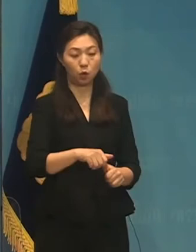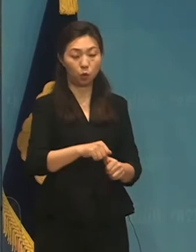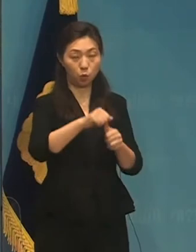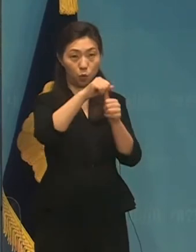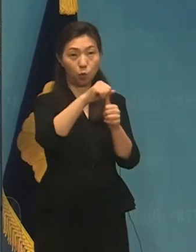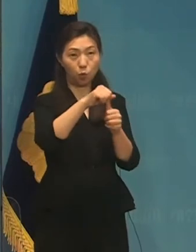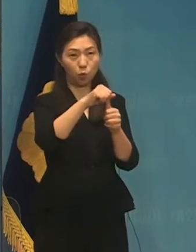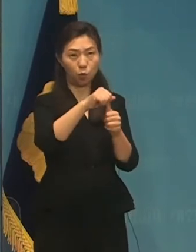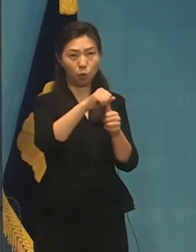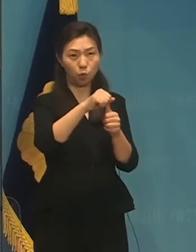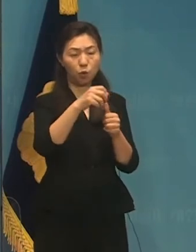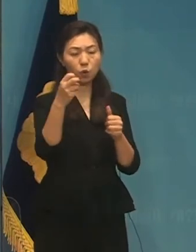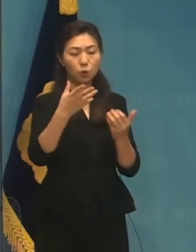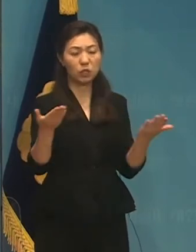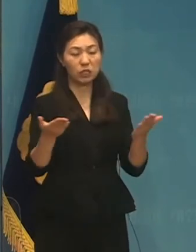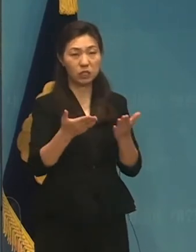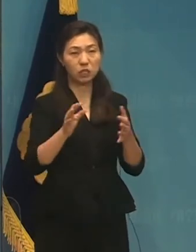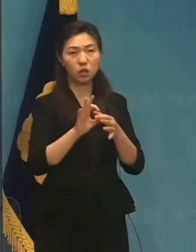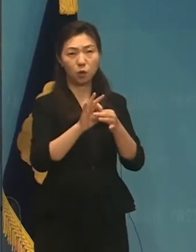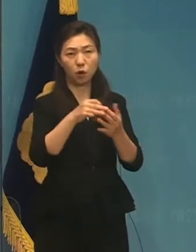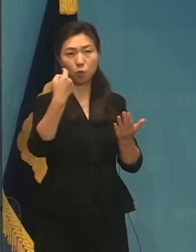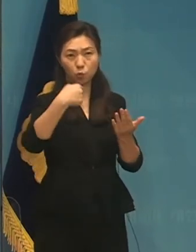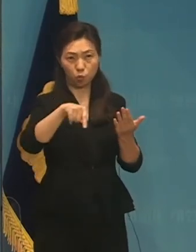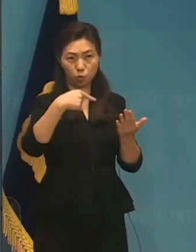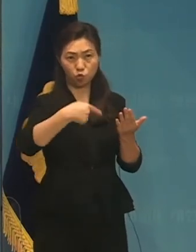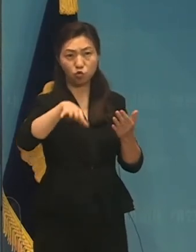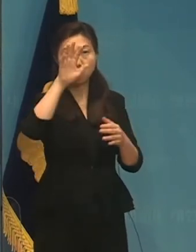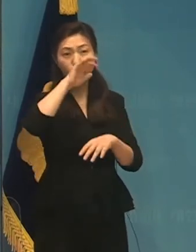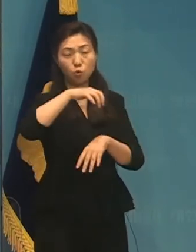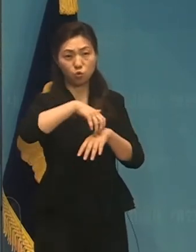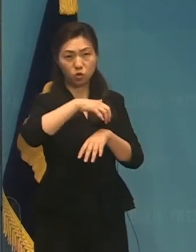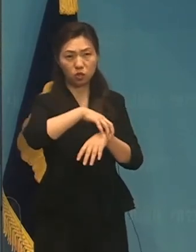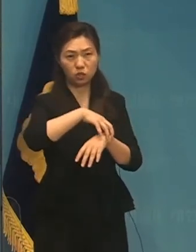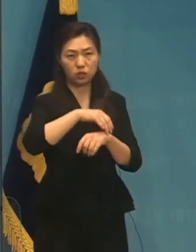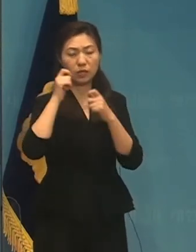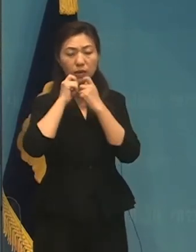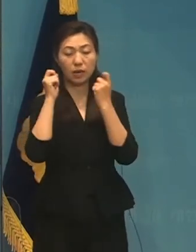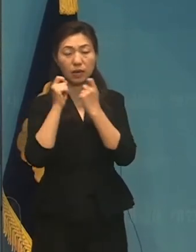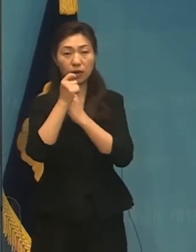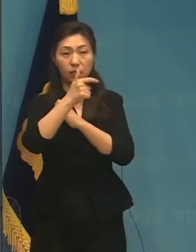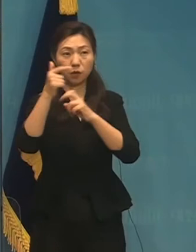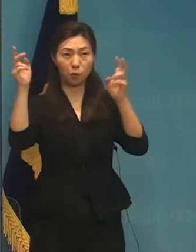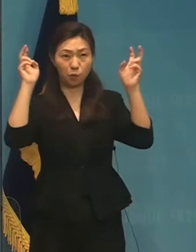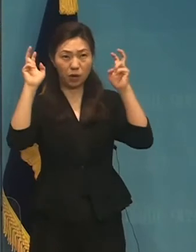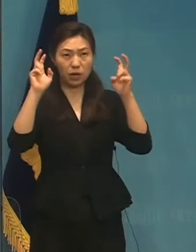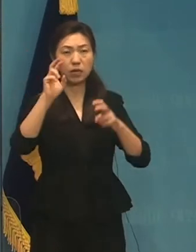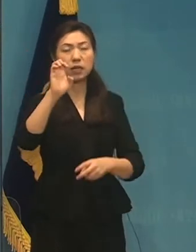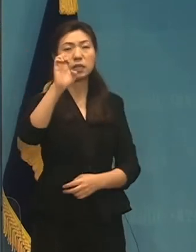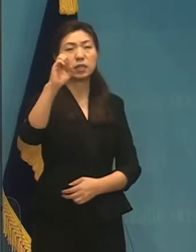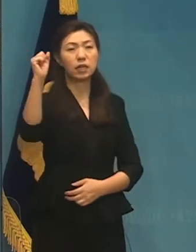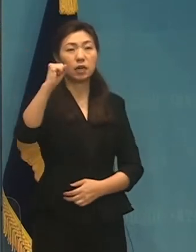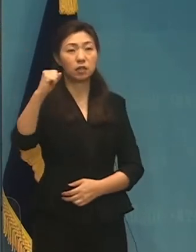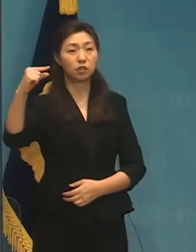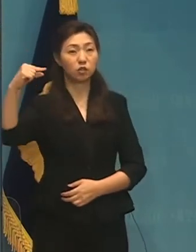고용연계형 직무 직업 교육 훈련은 민간 대기업의 ESG 활동 중